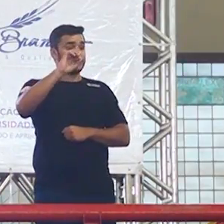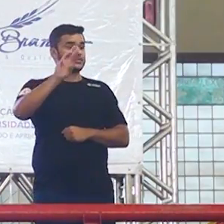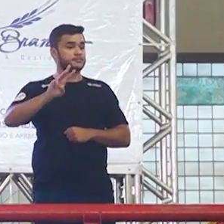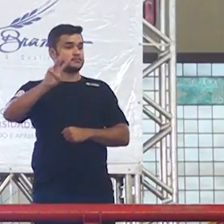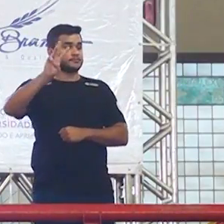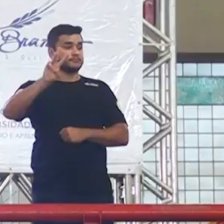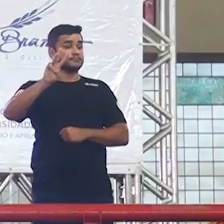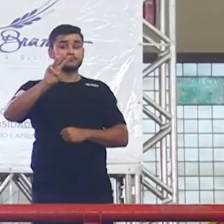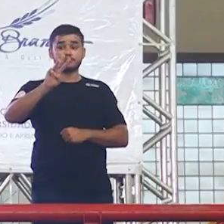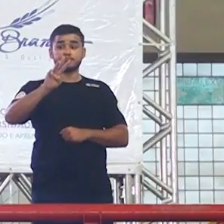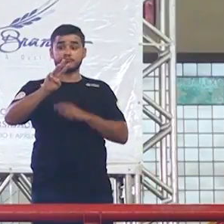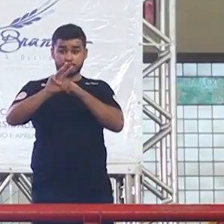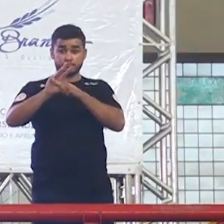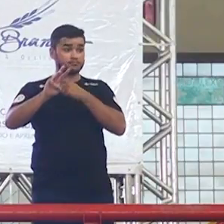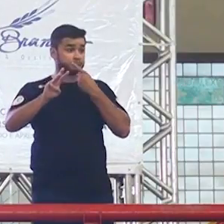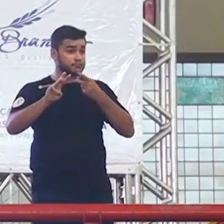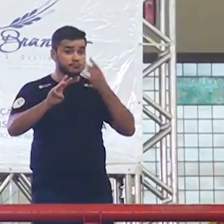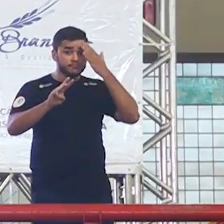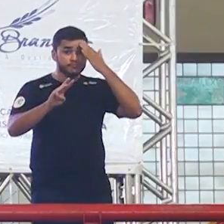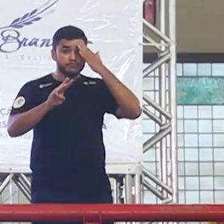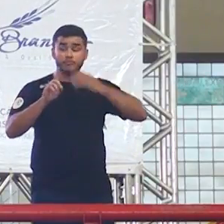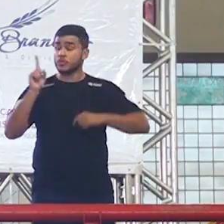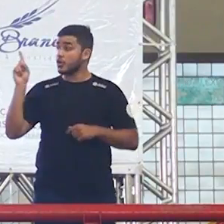É do Enem, repete, repito.